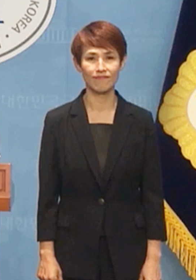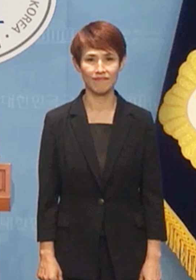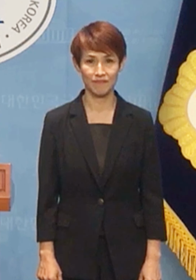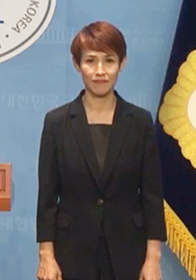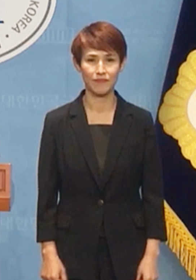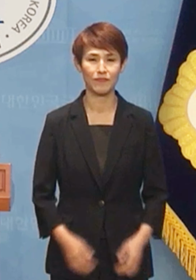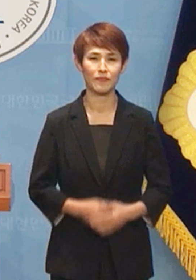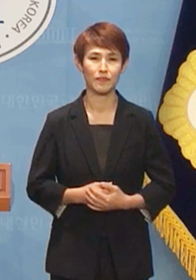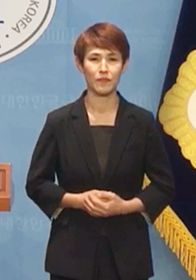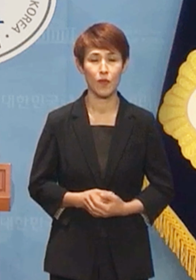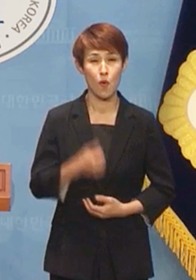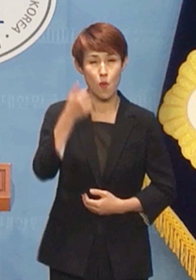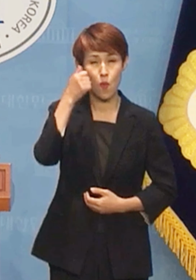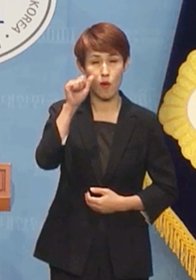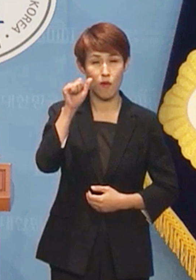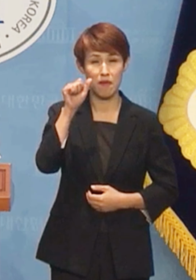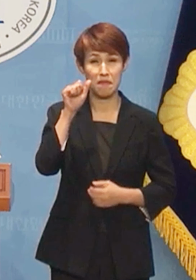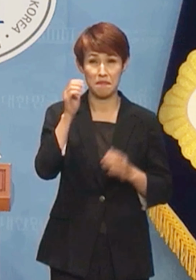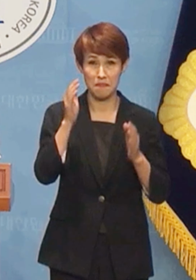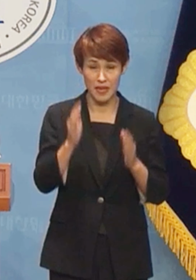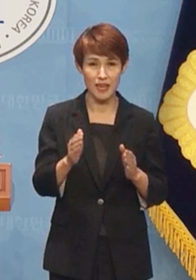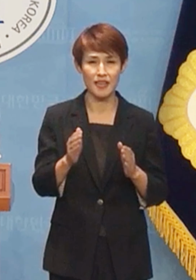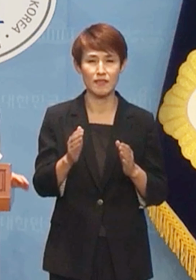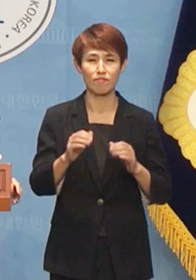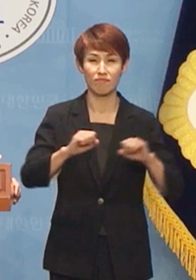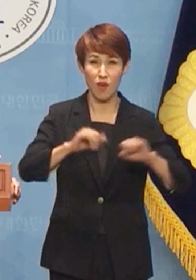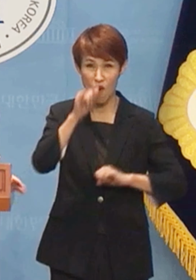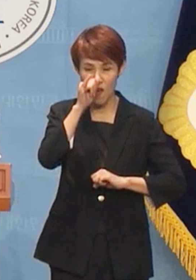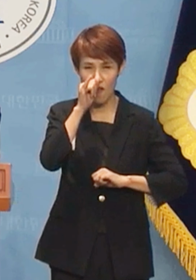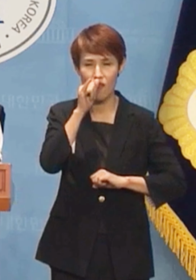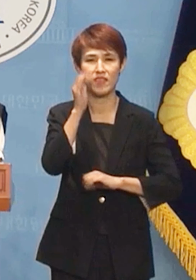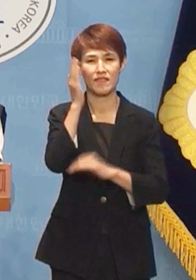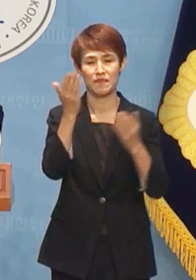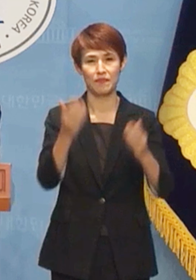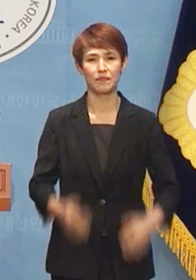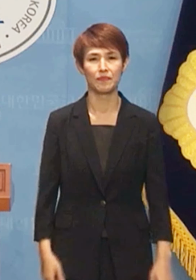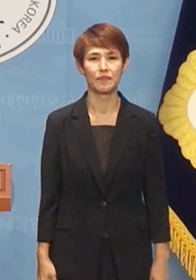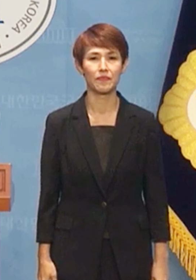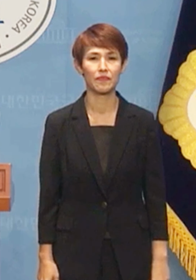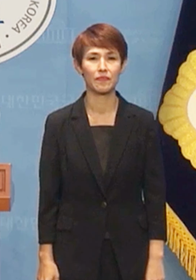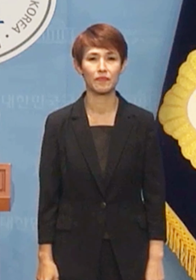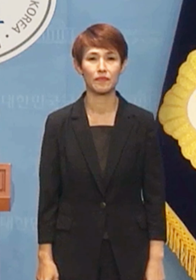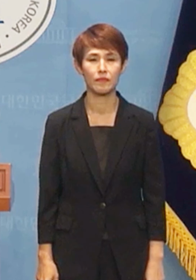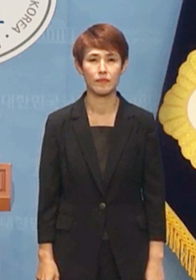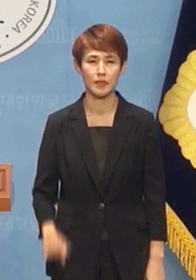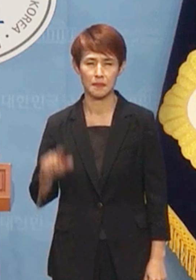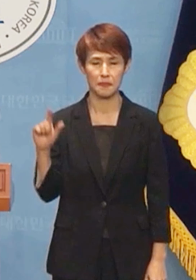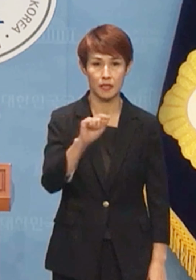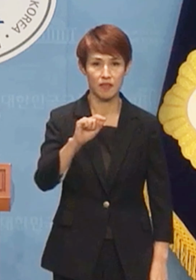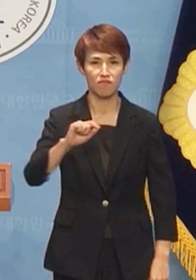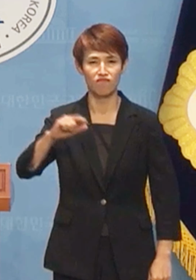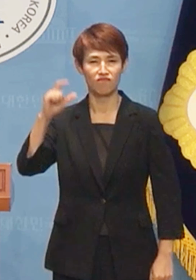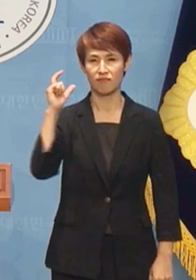네 5개월 만에 모습을 드러낸 김건희 여사 관련한 논평 하겠습니다 더 빠르게 더